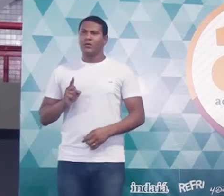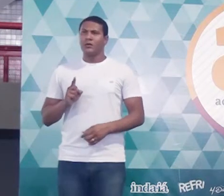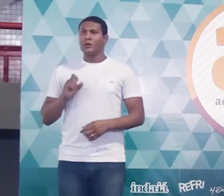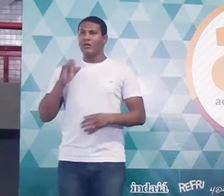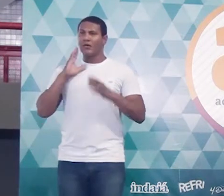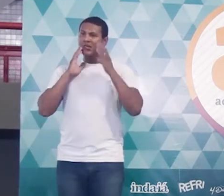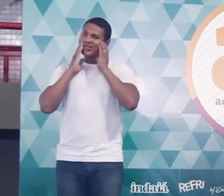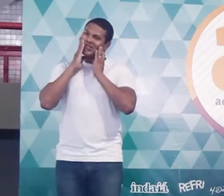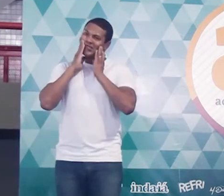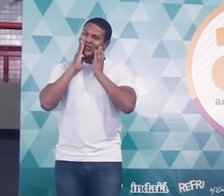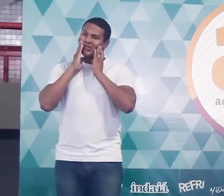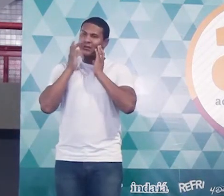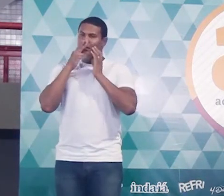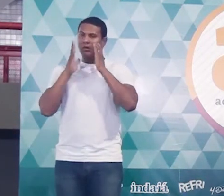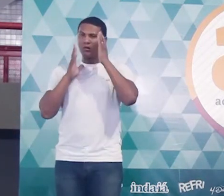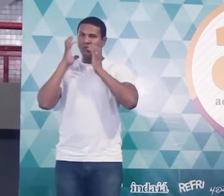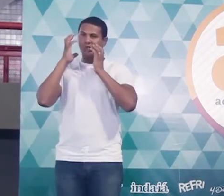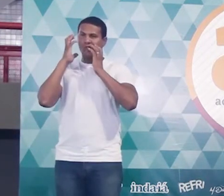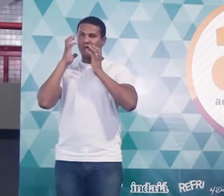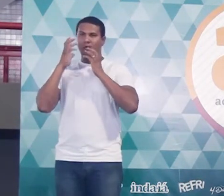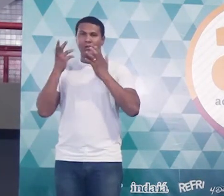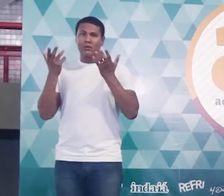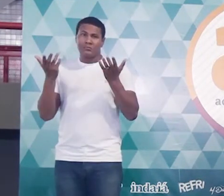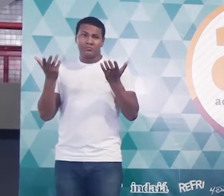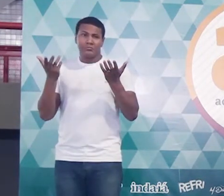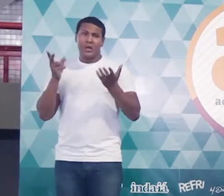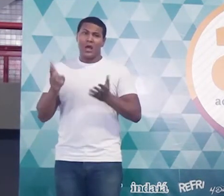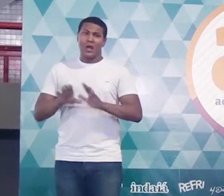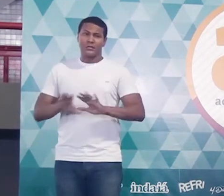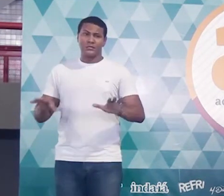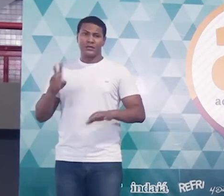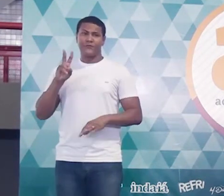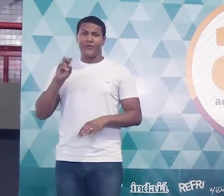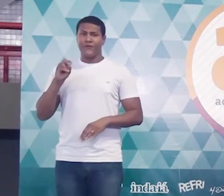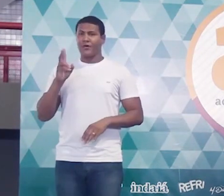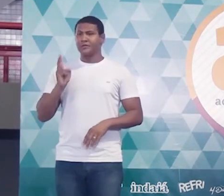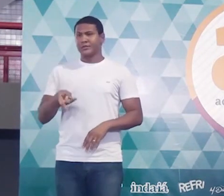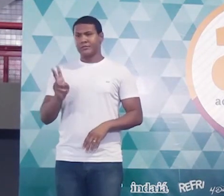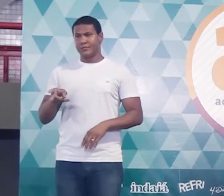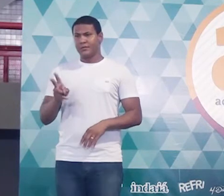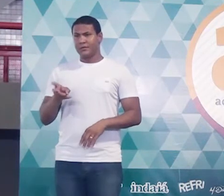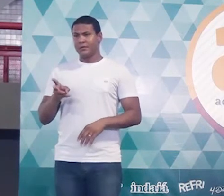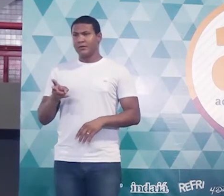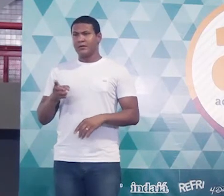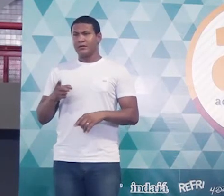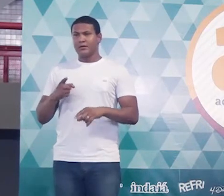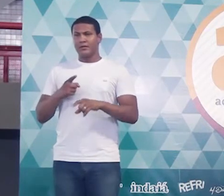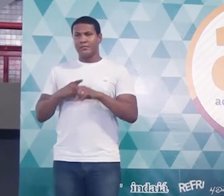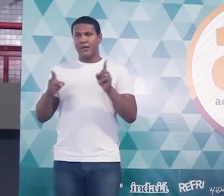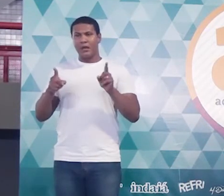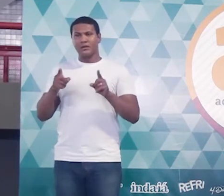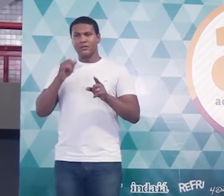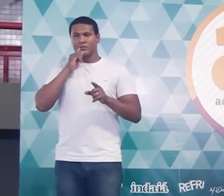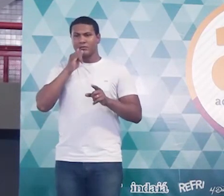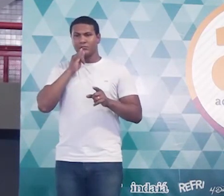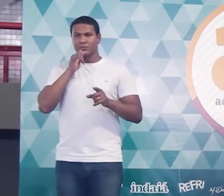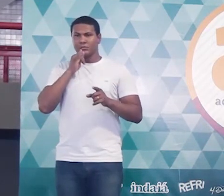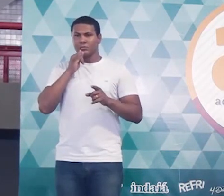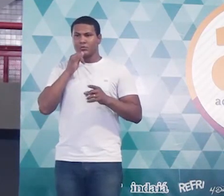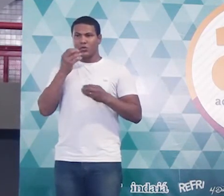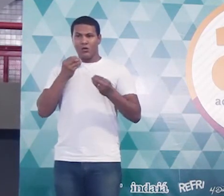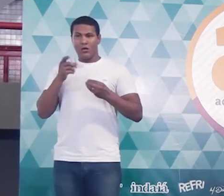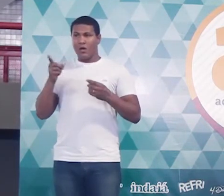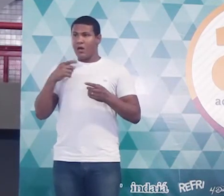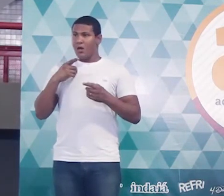rosto torto. A avó da gente sempre fala isso. Mas o choque térmico é uma coisa muito mais profunda do que